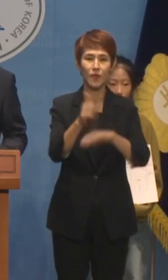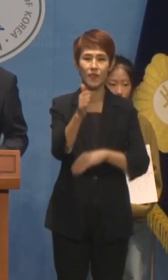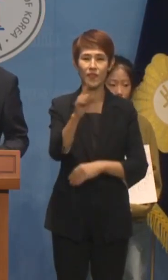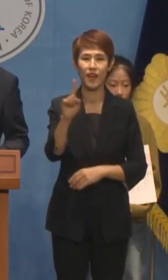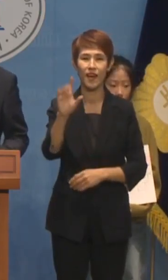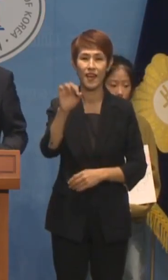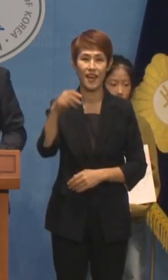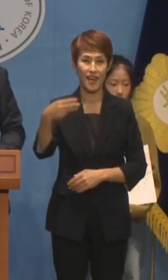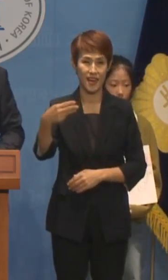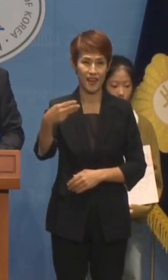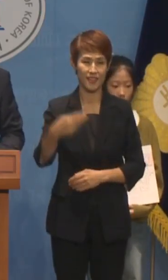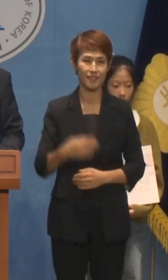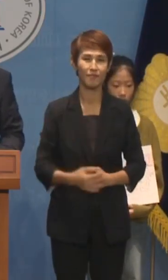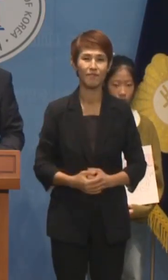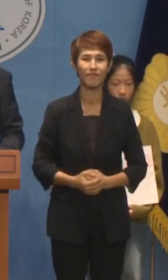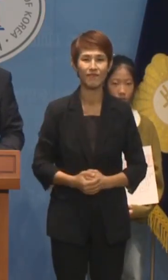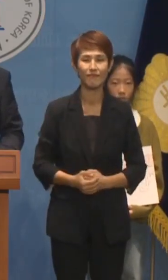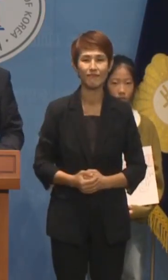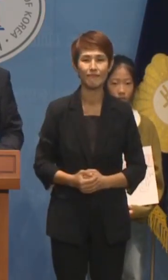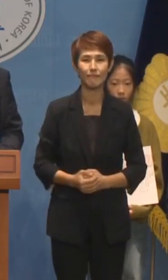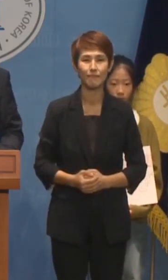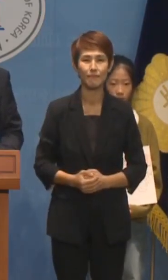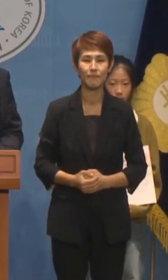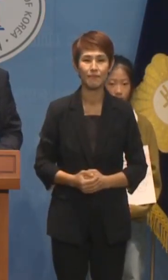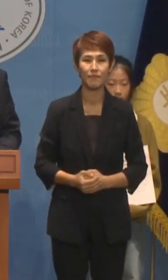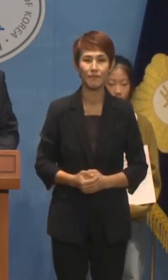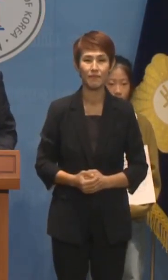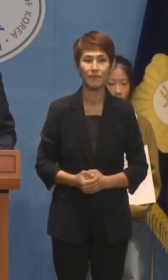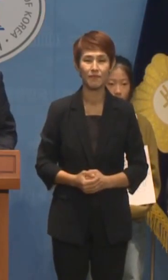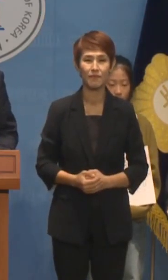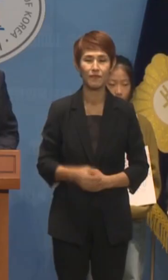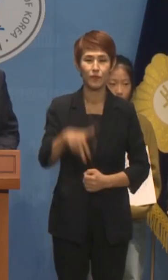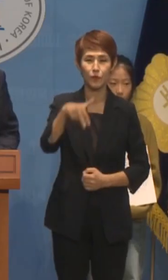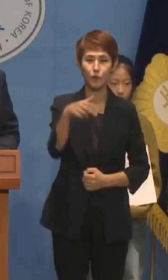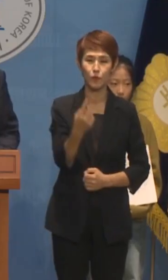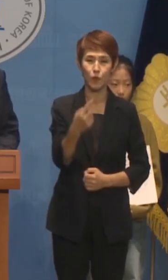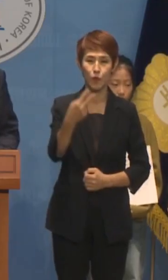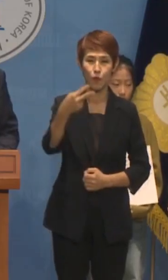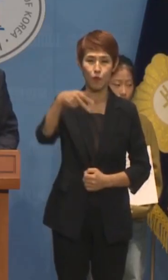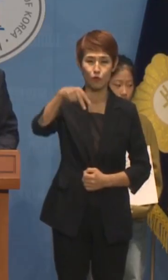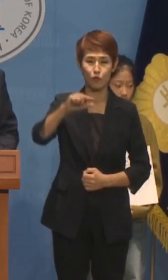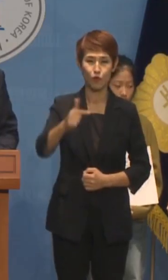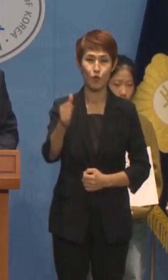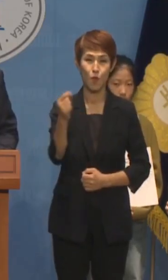손하일. 예. 4학년 3반 조준오.